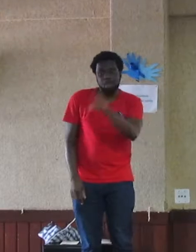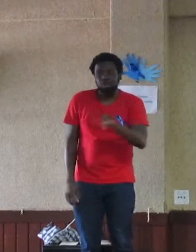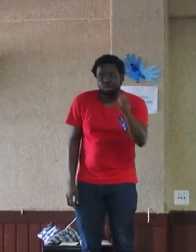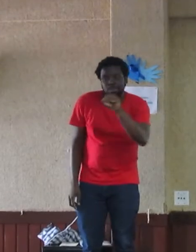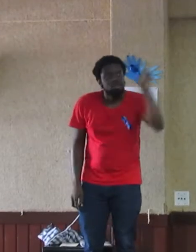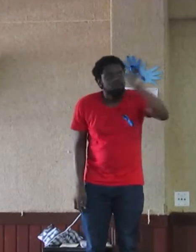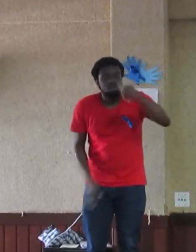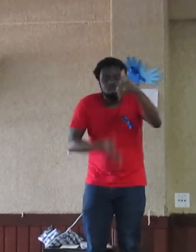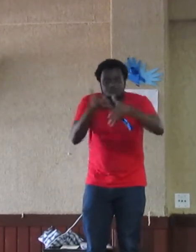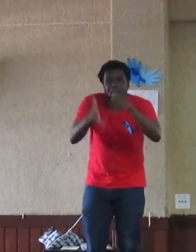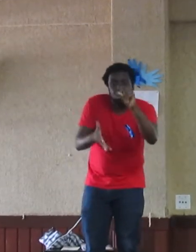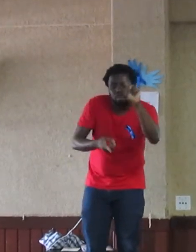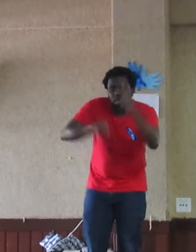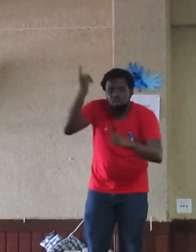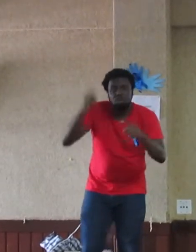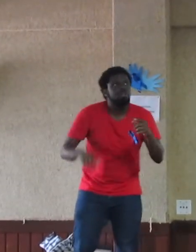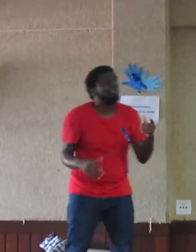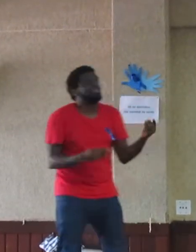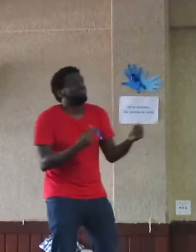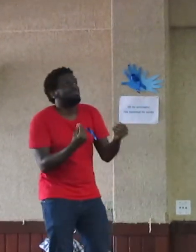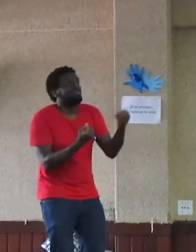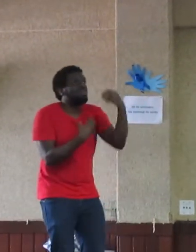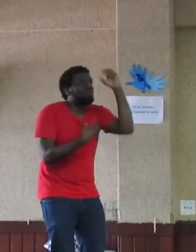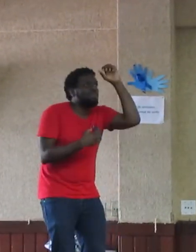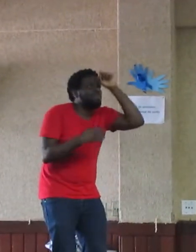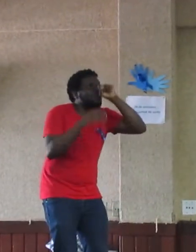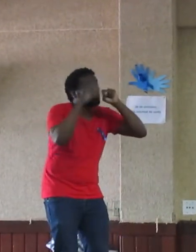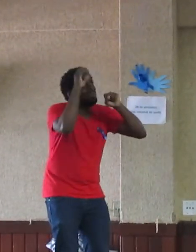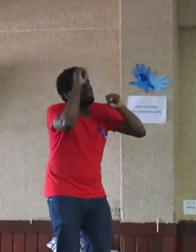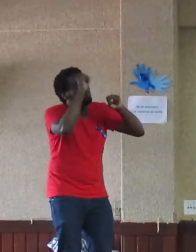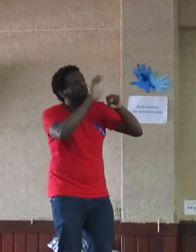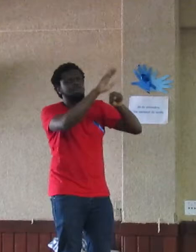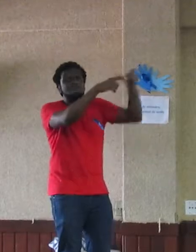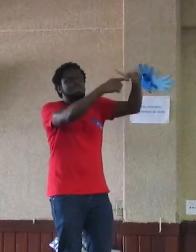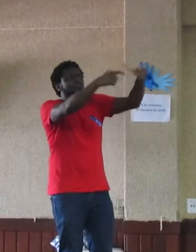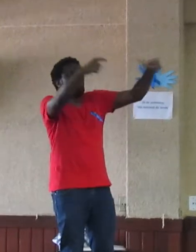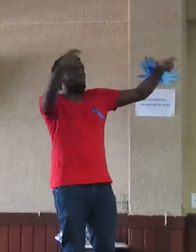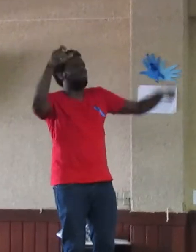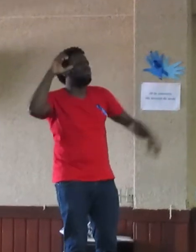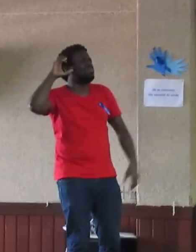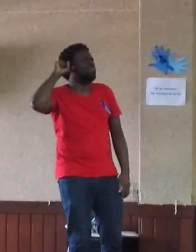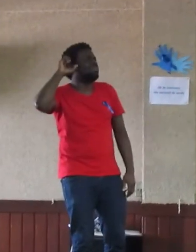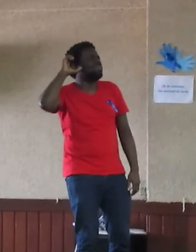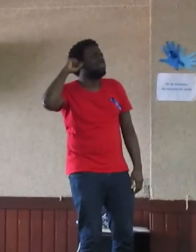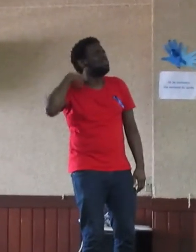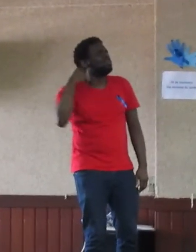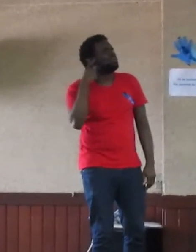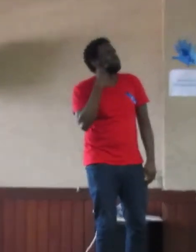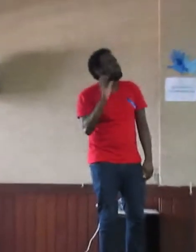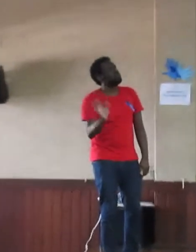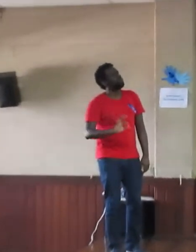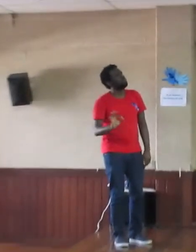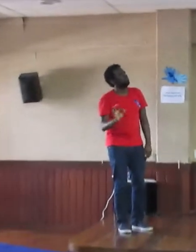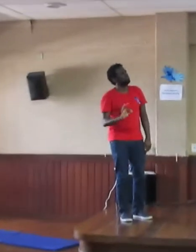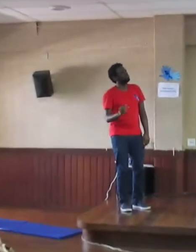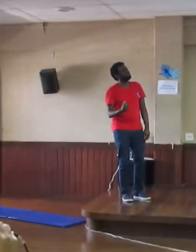entendimento. Também onde eu percebi lá atrás, onde os meus professores sempre falavam e eu não conseguia entender. A